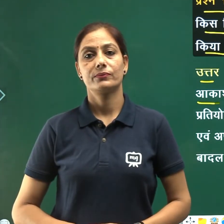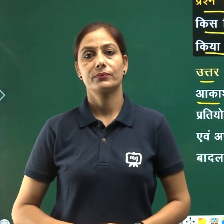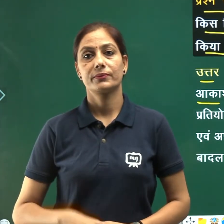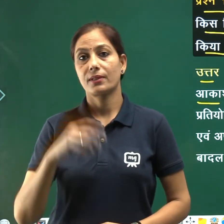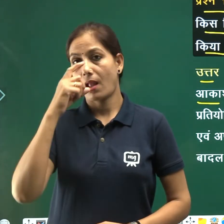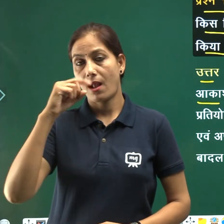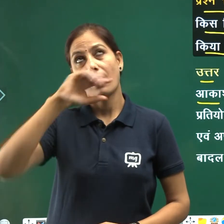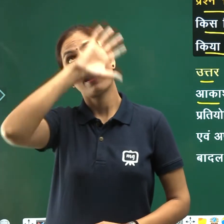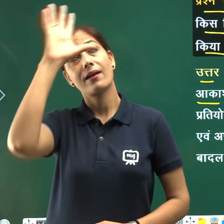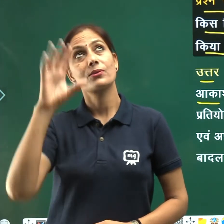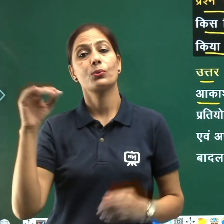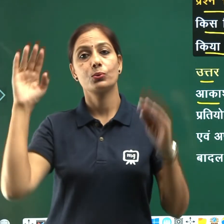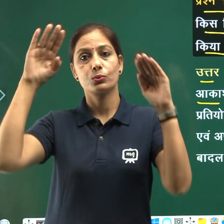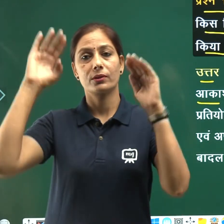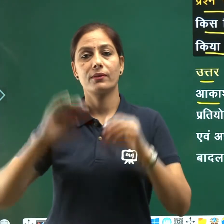आकाश को छूने वाले,